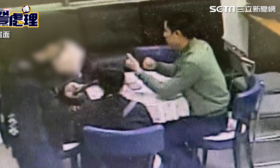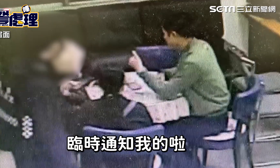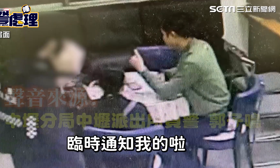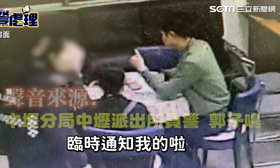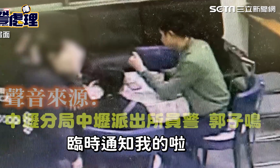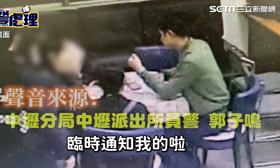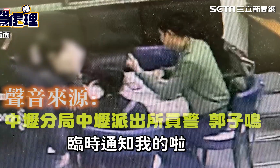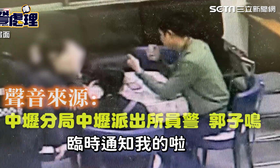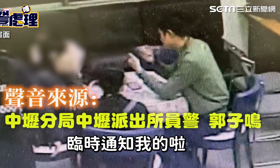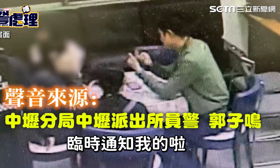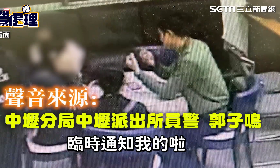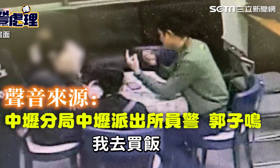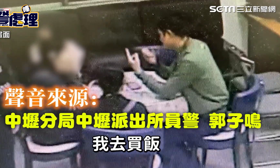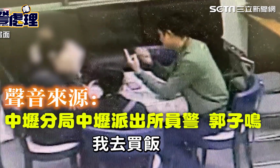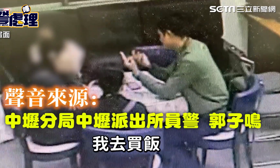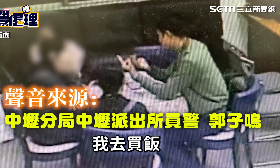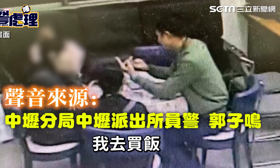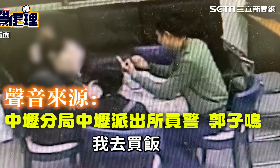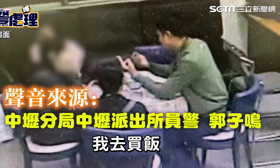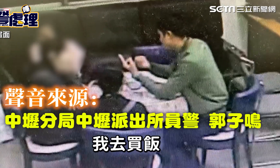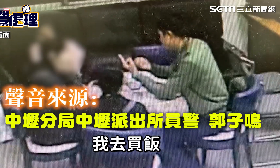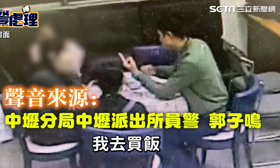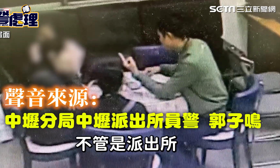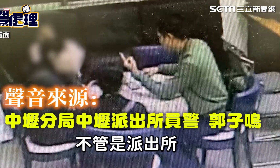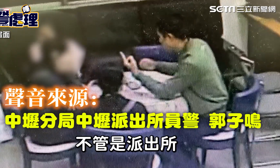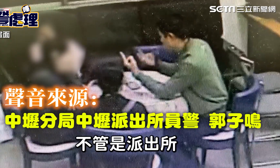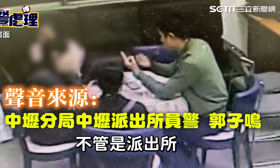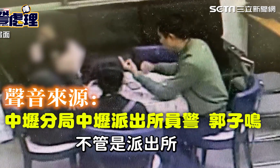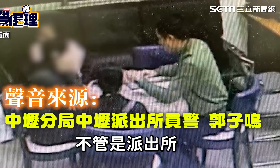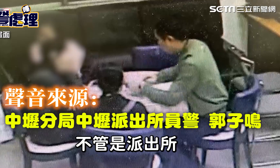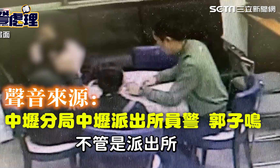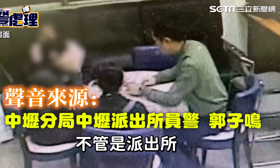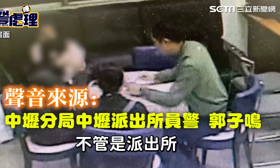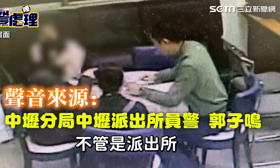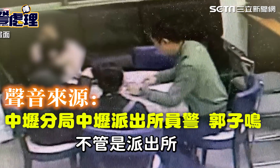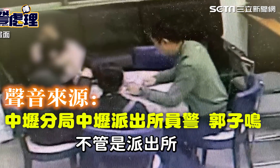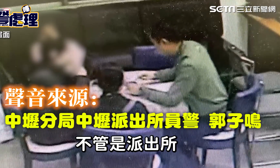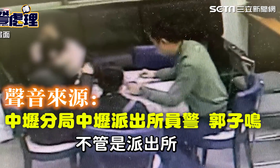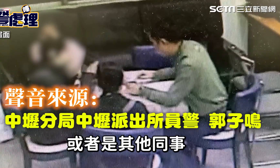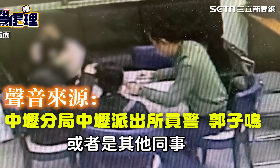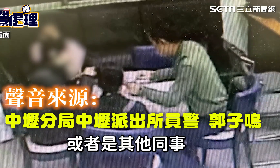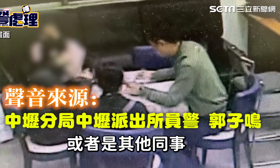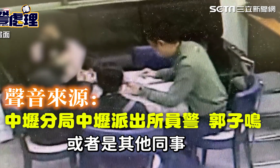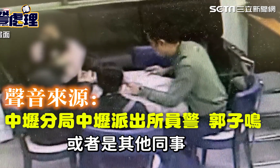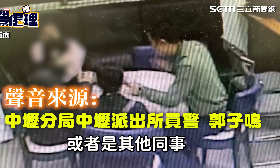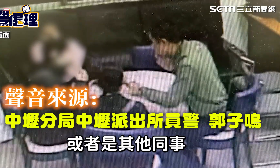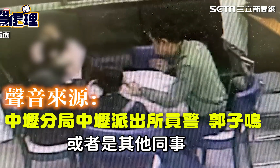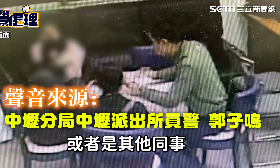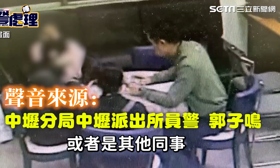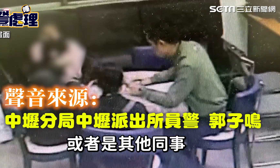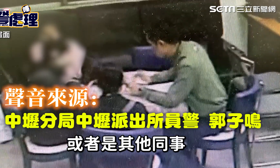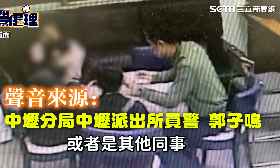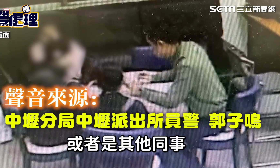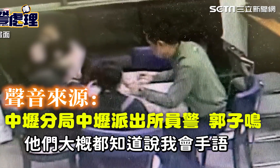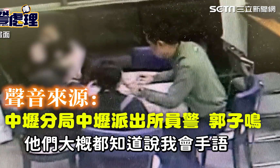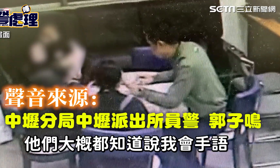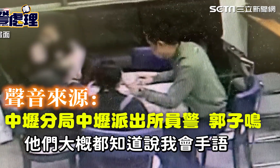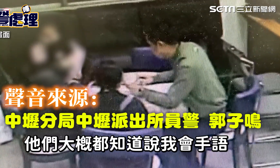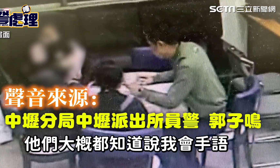临时通知我的啦，我刚刚去买办，不管是派出所或是那个其他同事，他们大概都知道